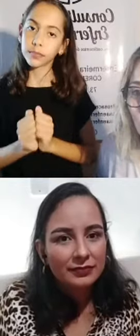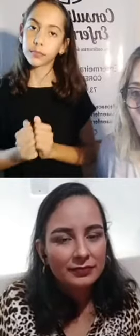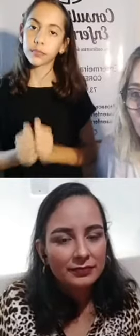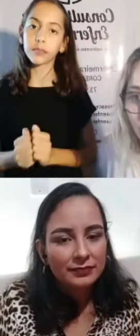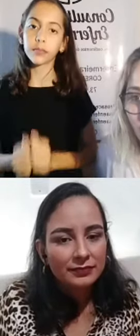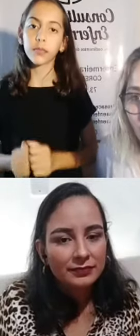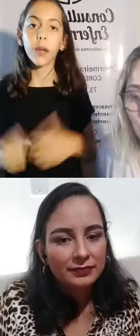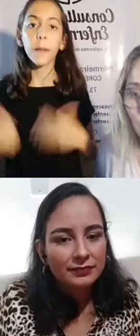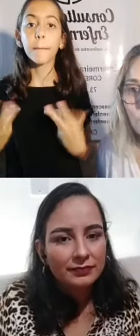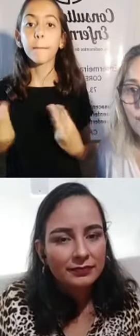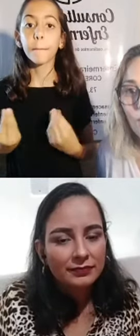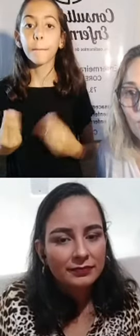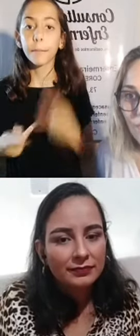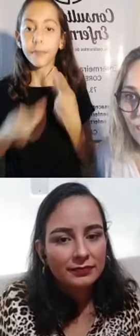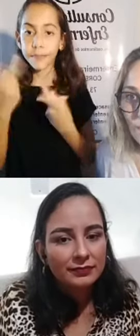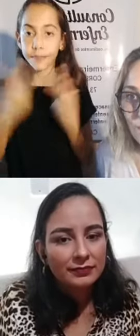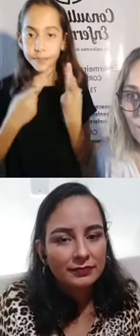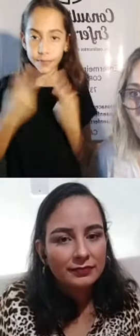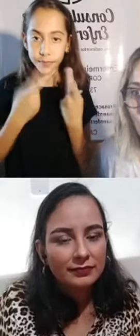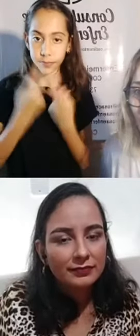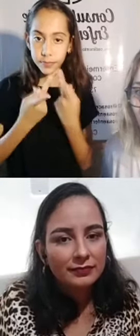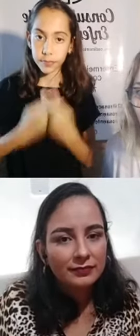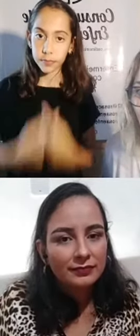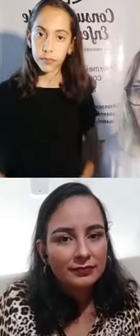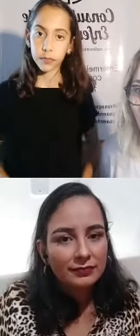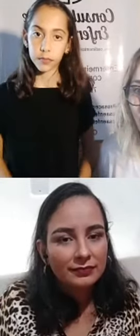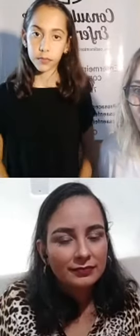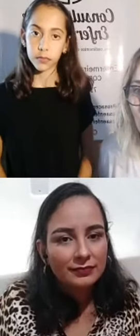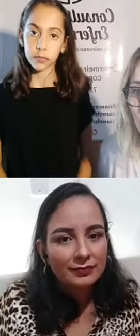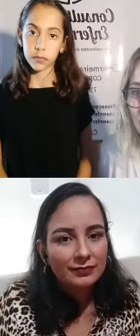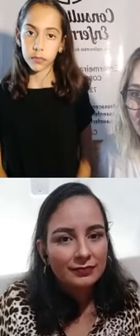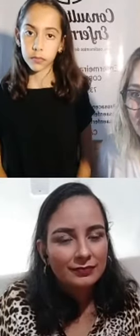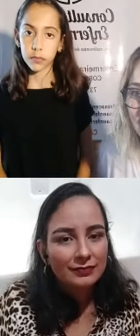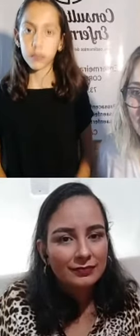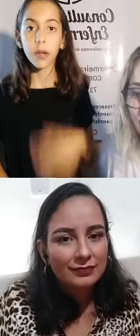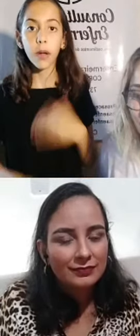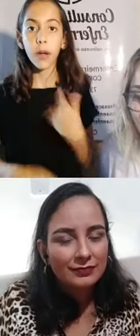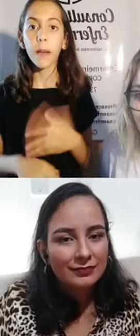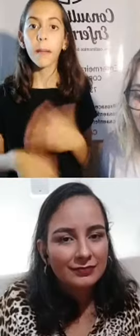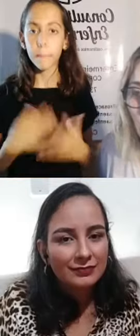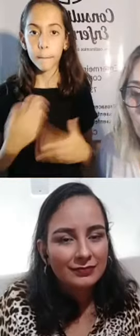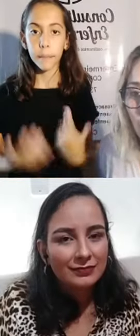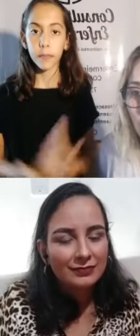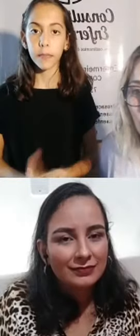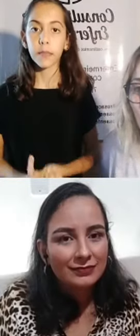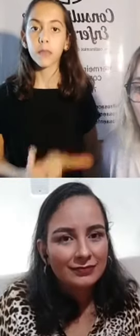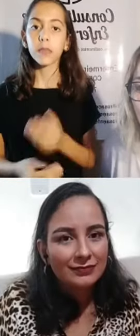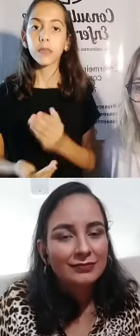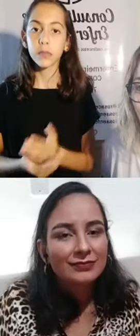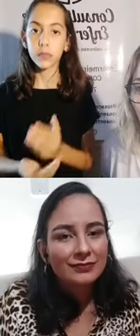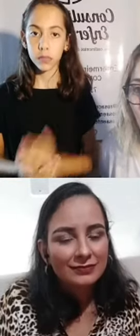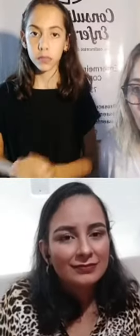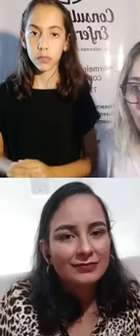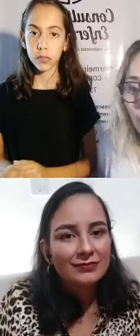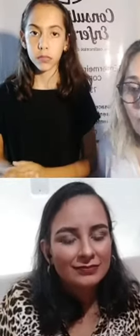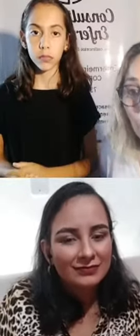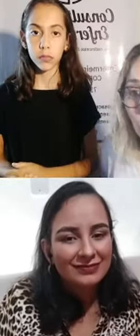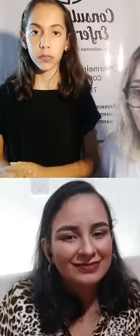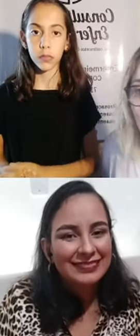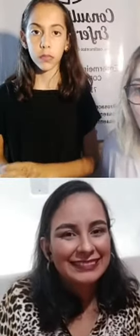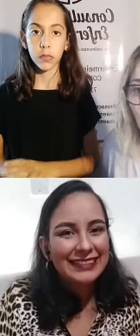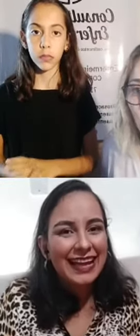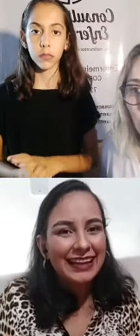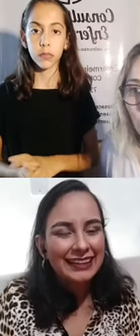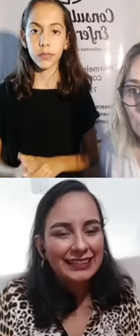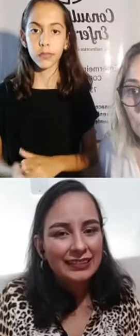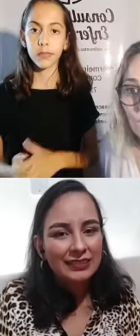muitos comentários, muitos elogios. Eu te dou um retorno após a gente sair desse momento via Zap. As perguntas